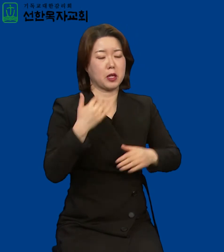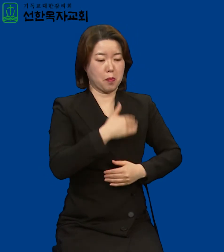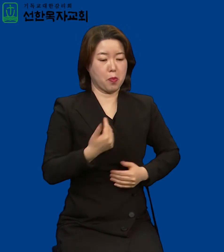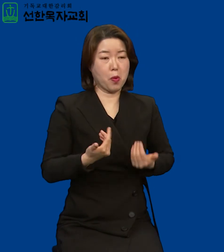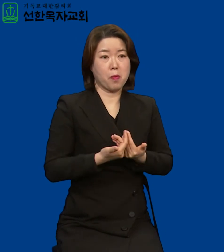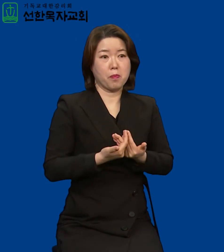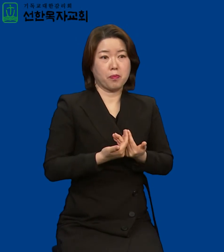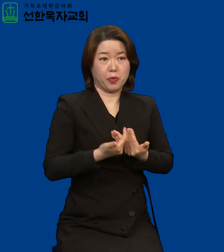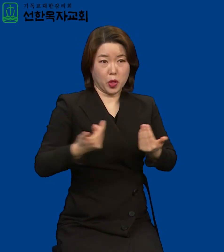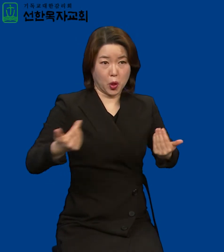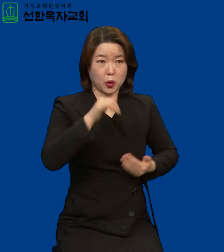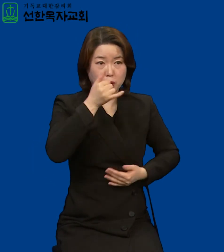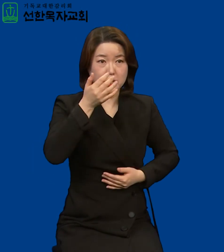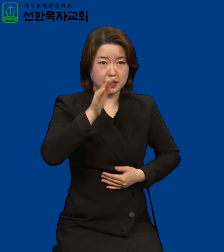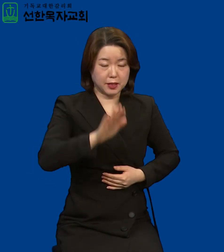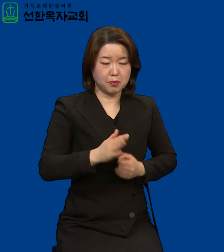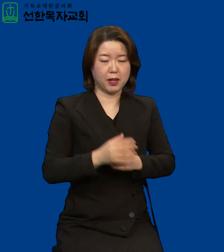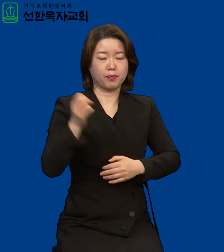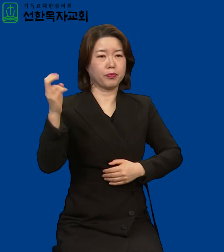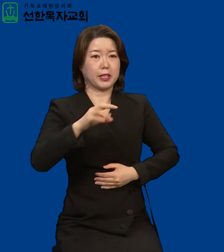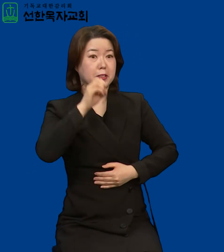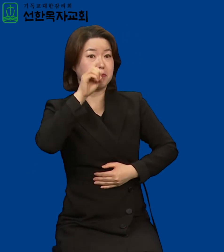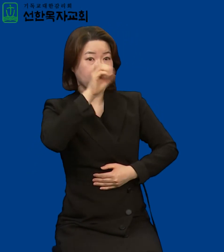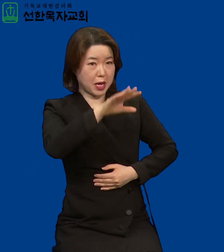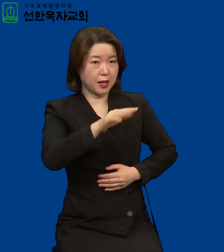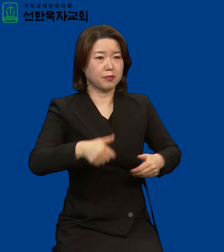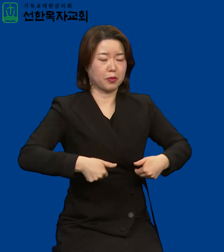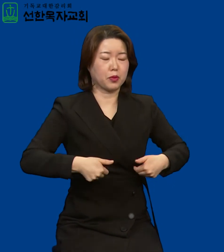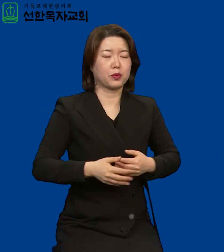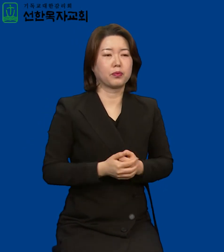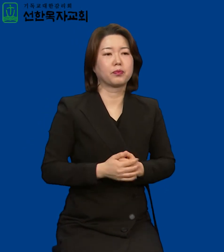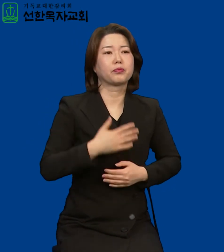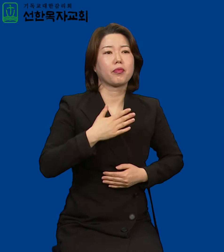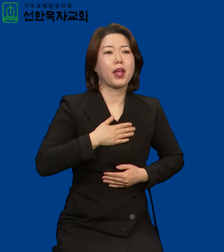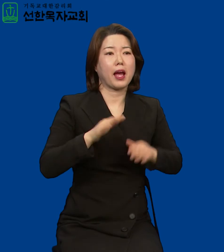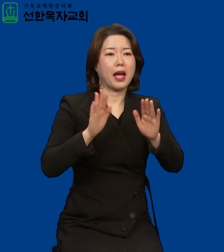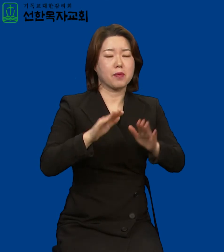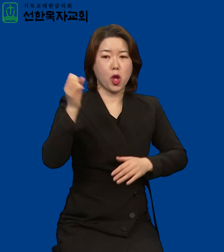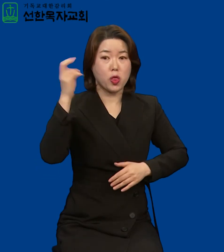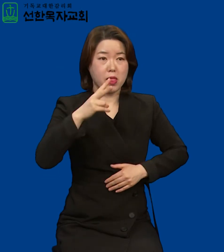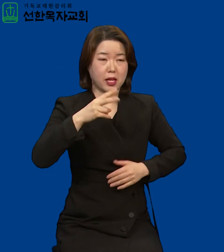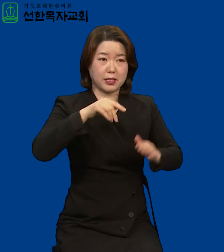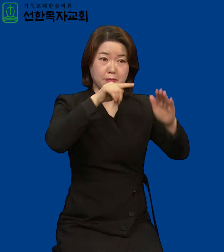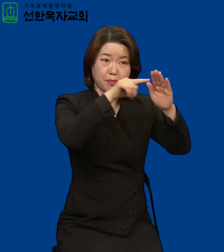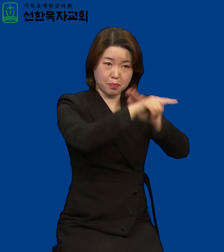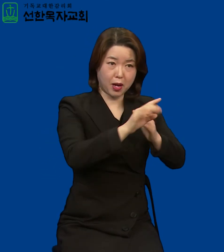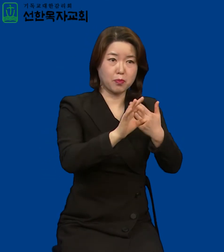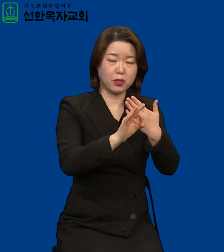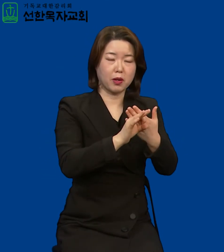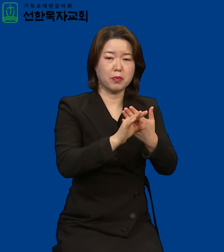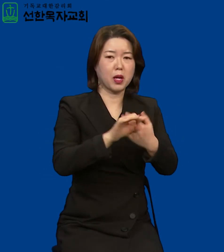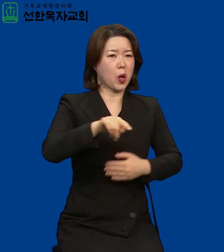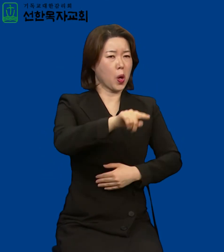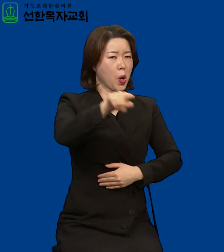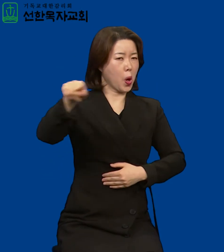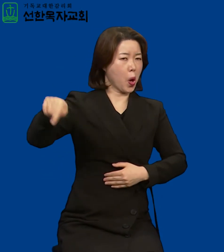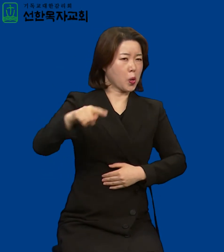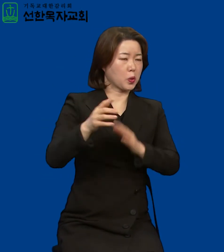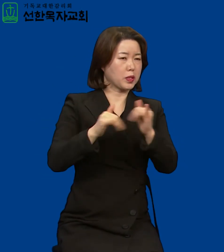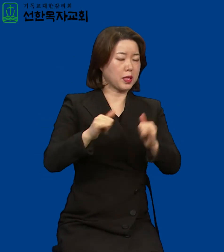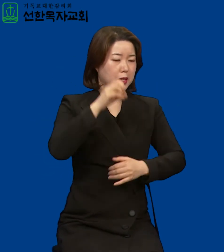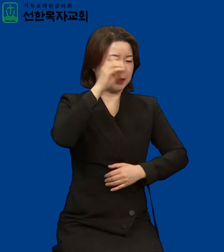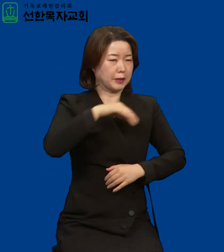떨어져 있으면서도 다시 말하여 둡니다. 내가 이번에 다시 가면 그러한 사람들을 그냥